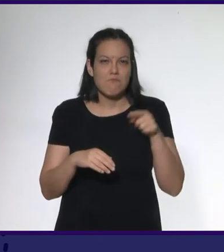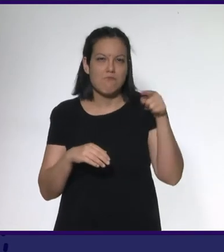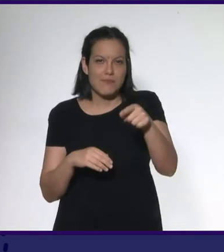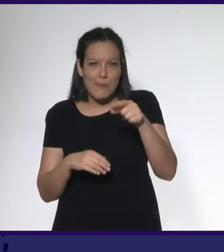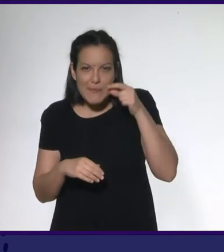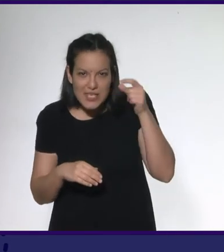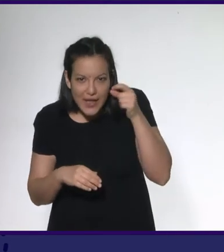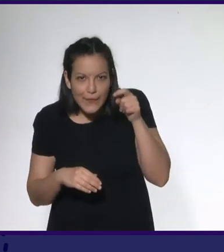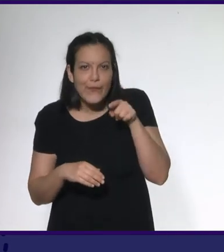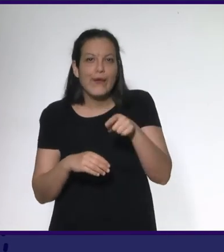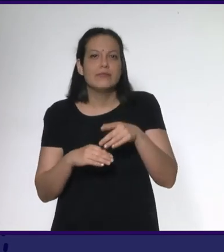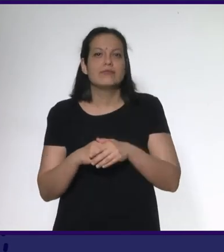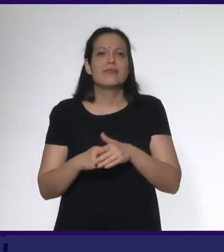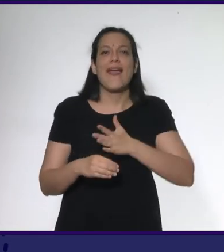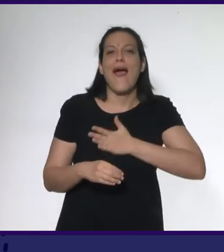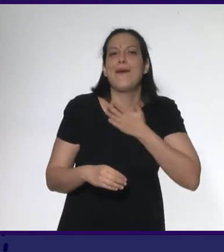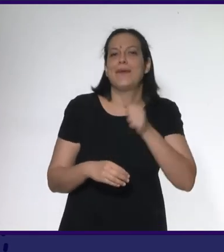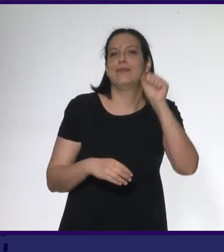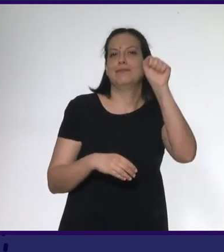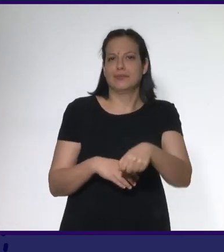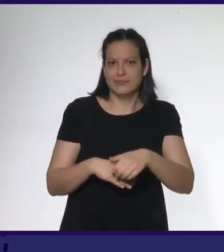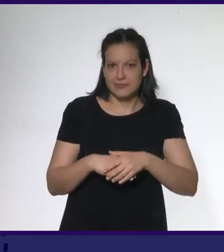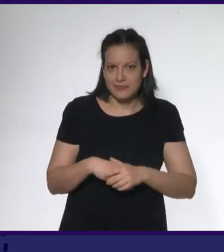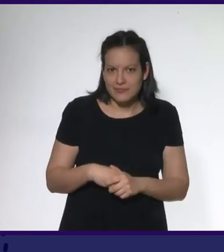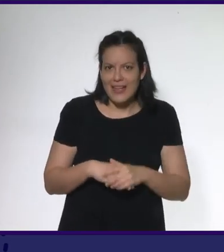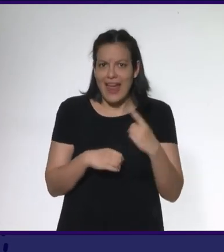humillación, indiferencia afectiva,